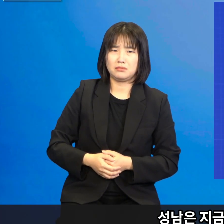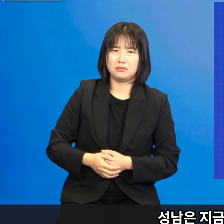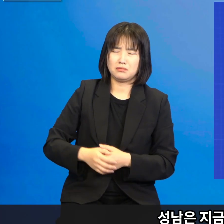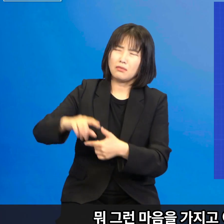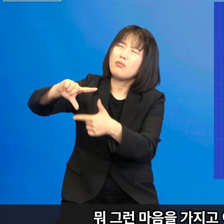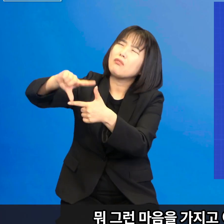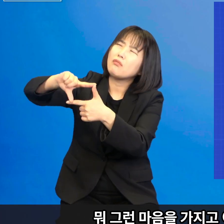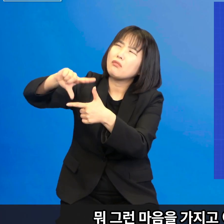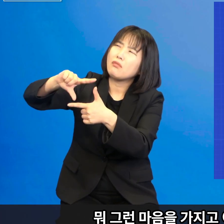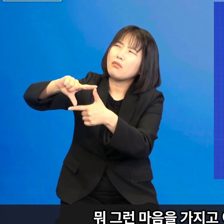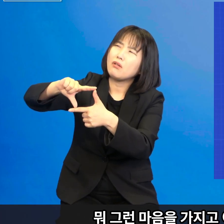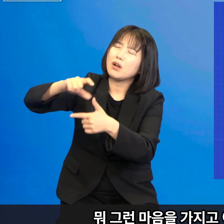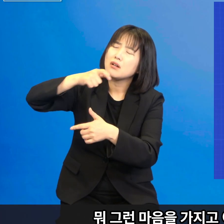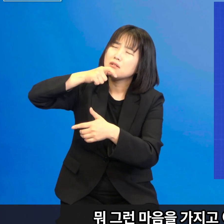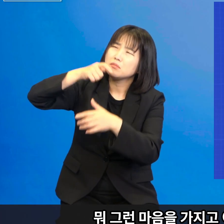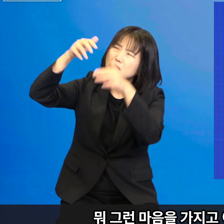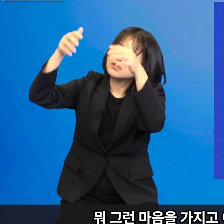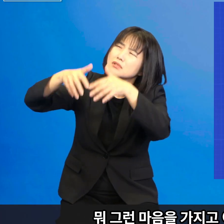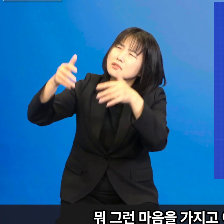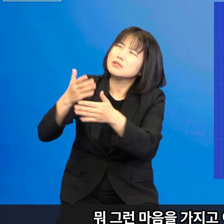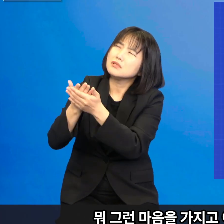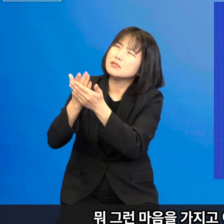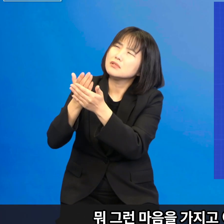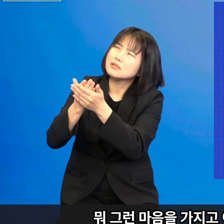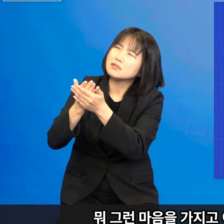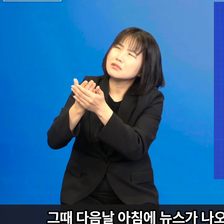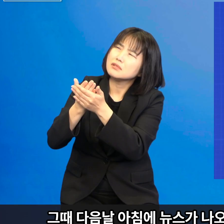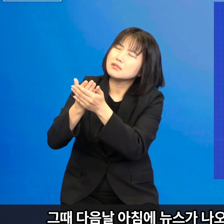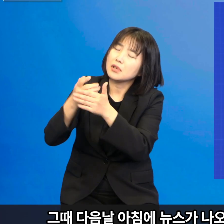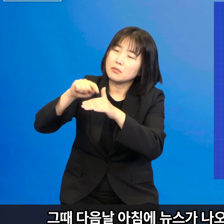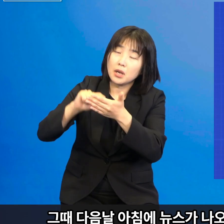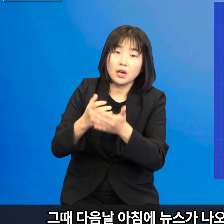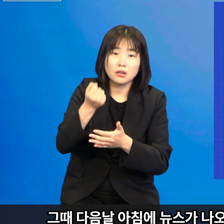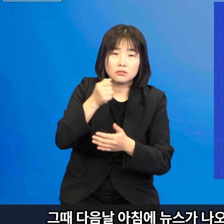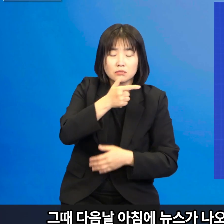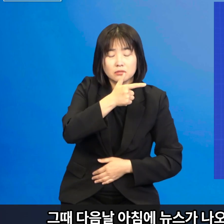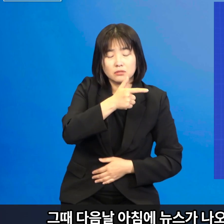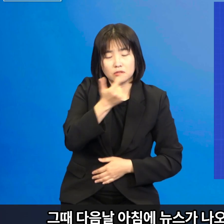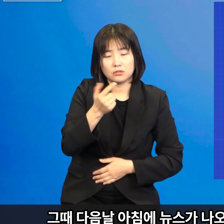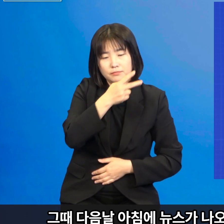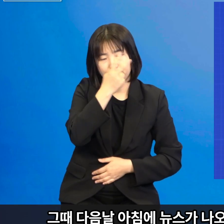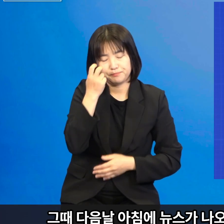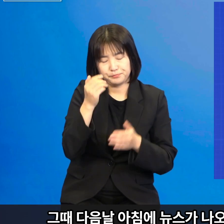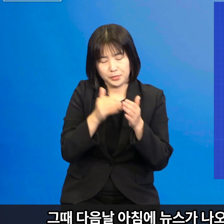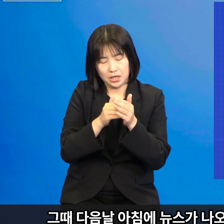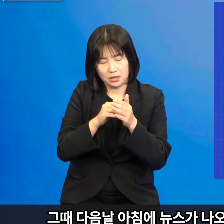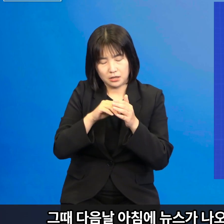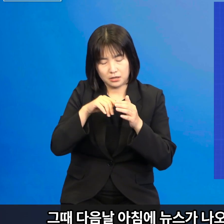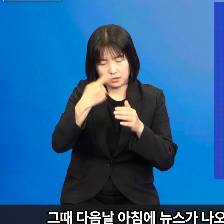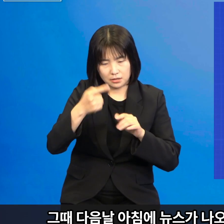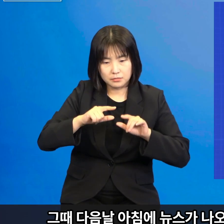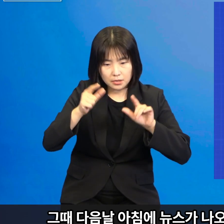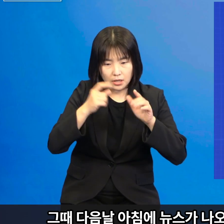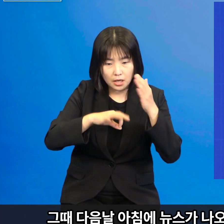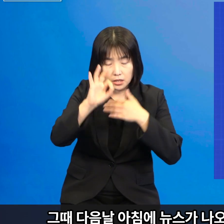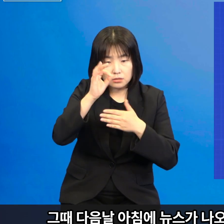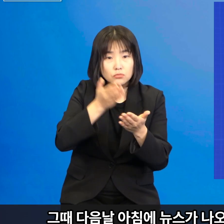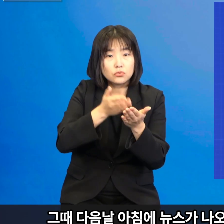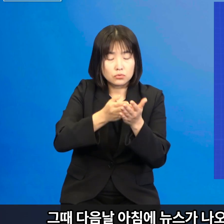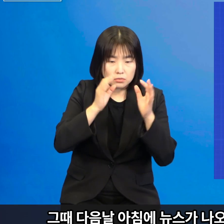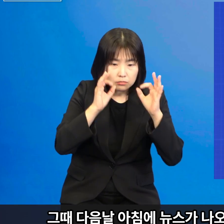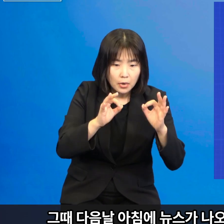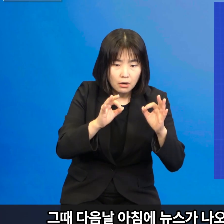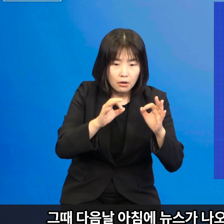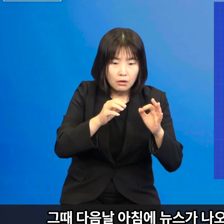쪽으로. 뭐 그런 마음을 가지고 이제 그날 저녁에 잤어요. 근데 다음 날 아침에 뉴스가 나오는 거예요.